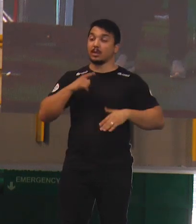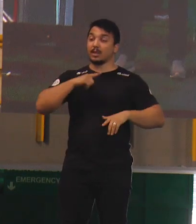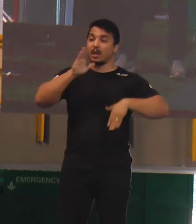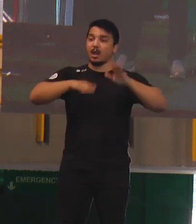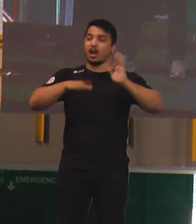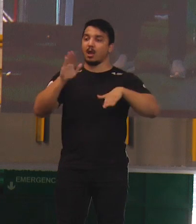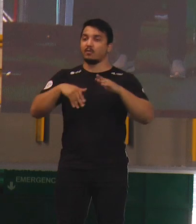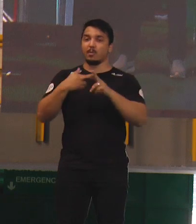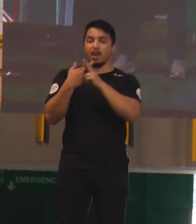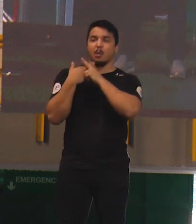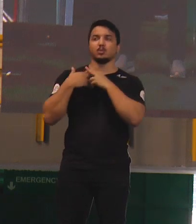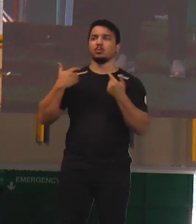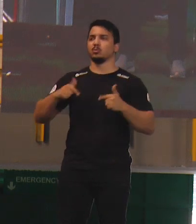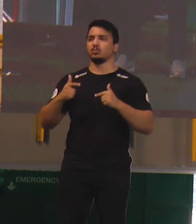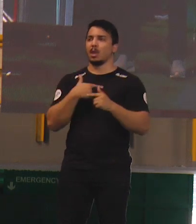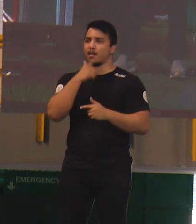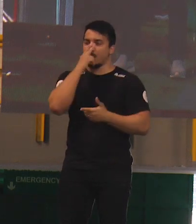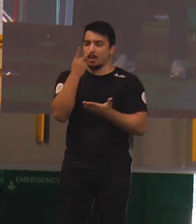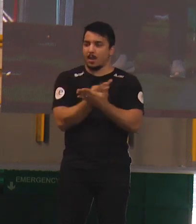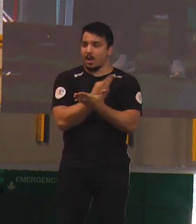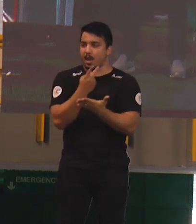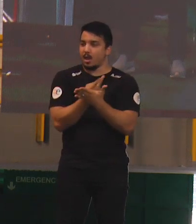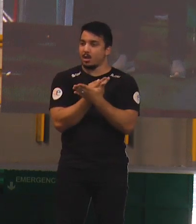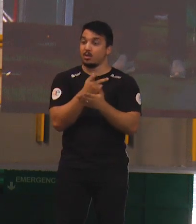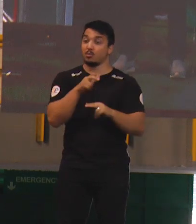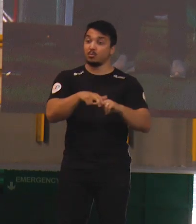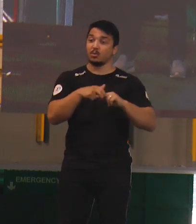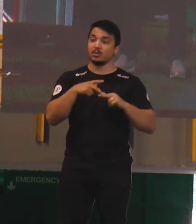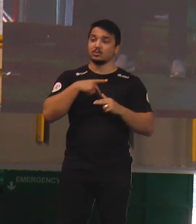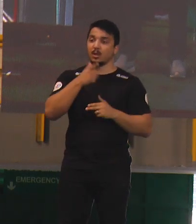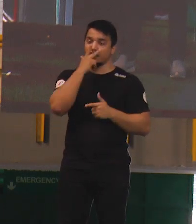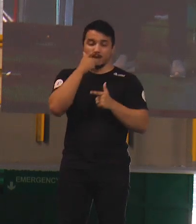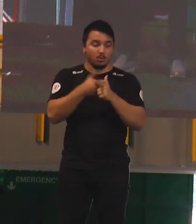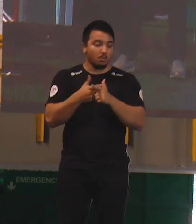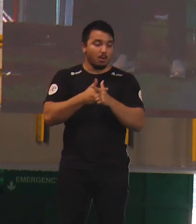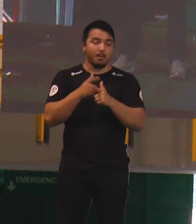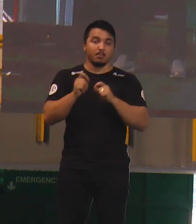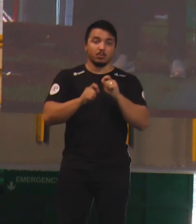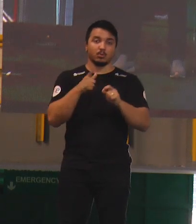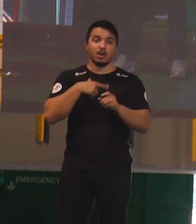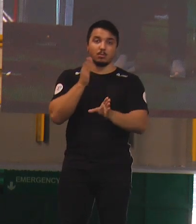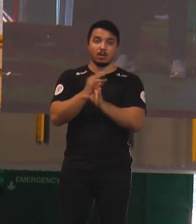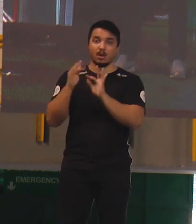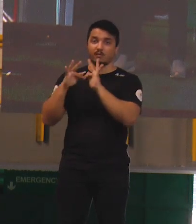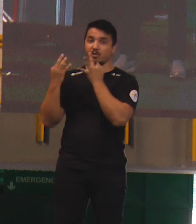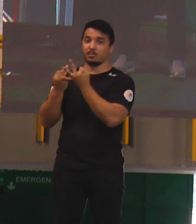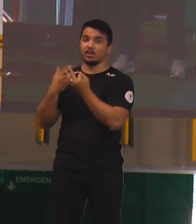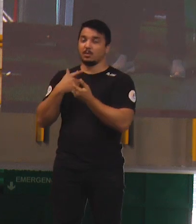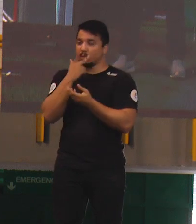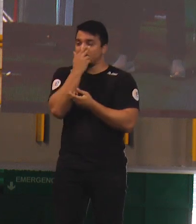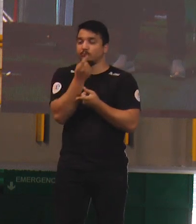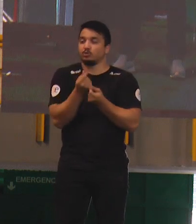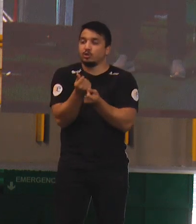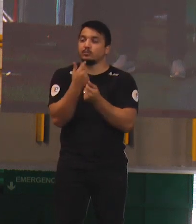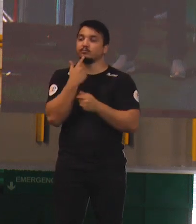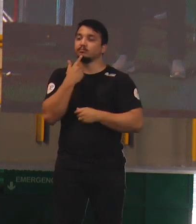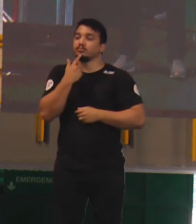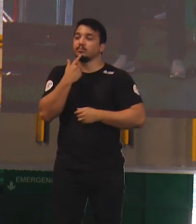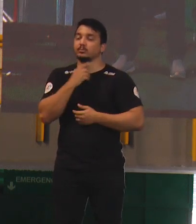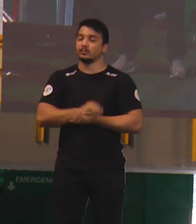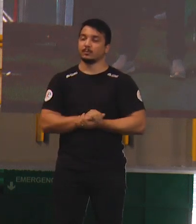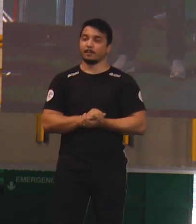vezes irresponsável e inconsequente, causando inúmeros problemas, principalmente para famílias menos privilegiadas